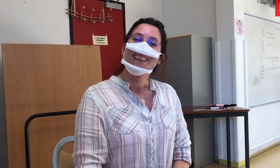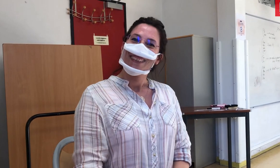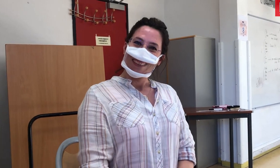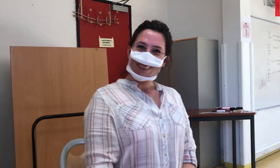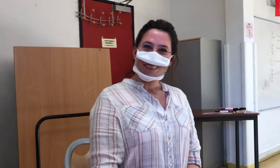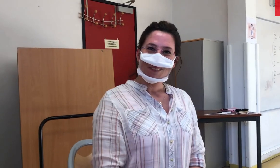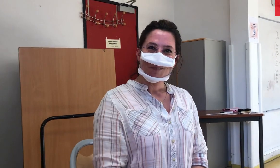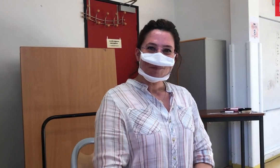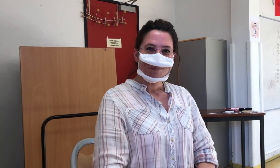s'est passée cette formation?